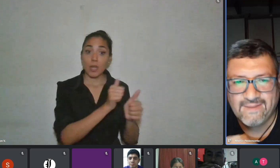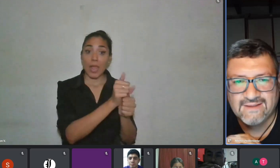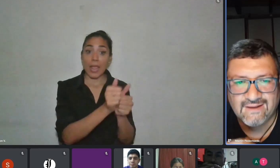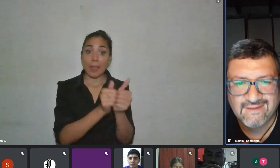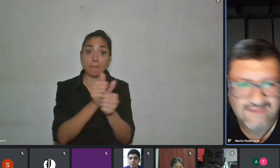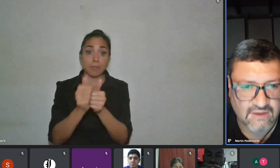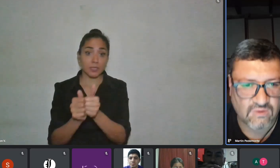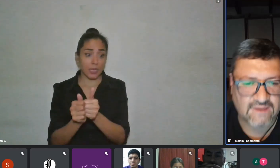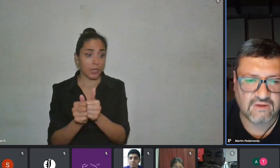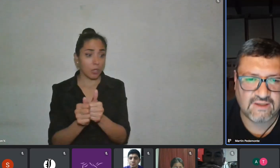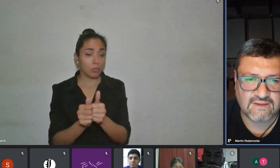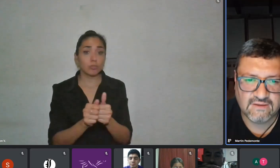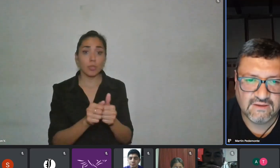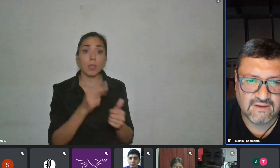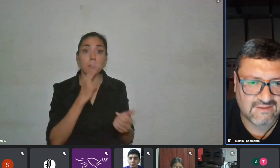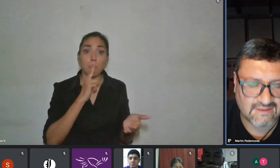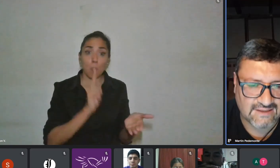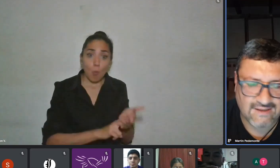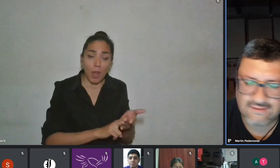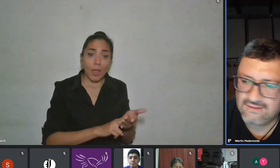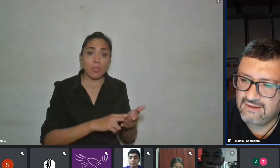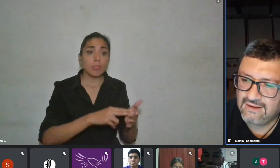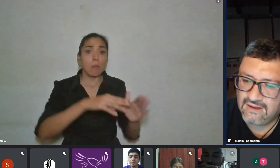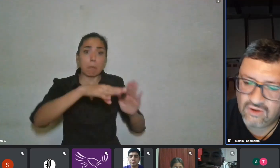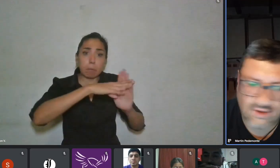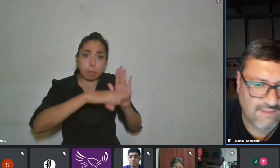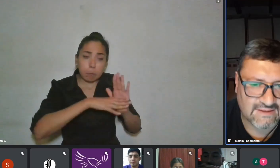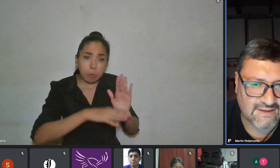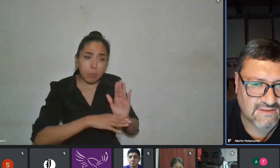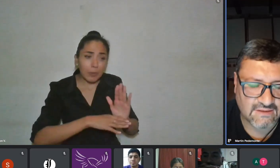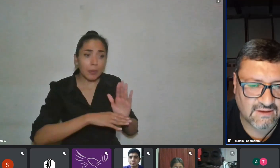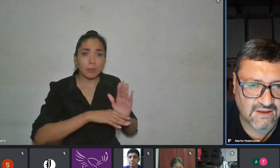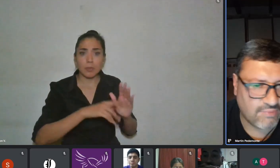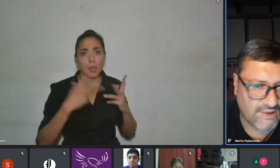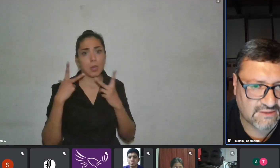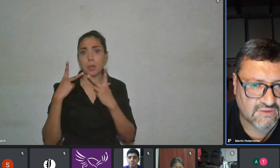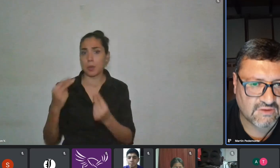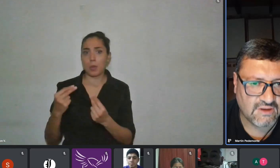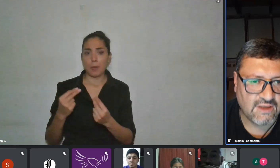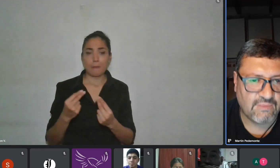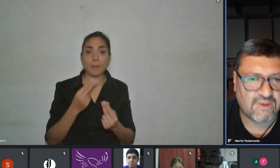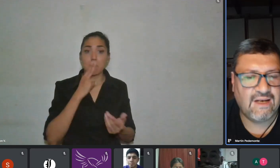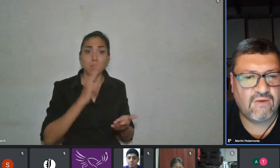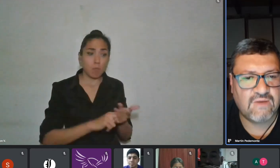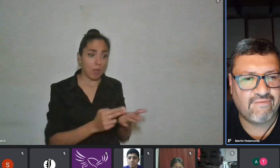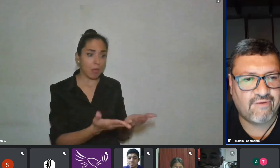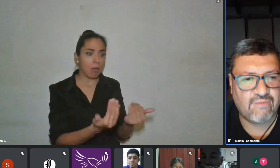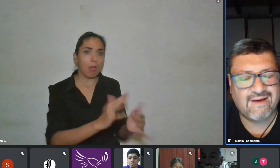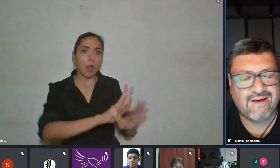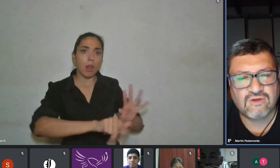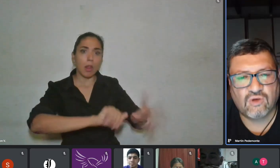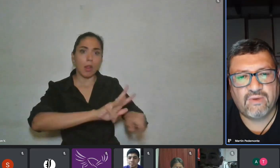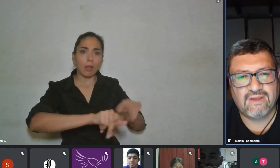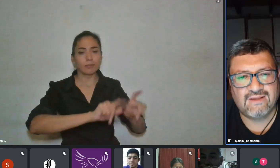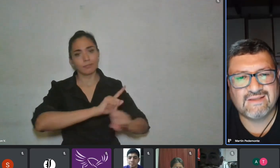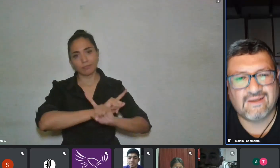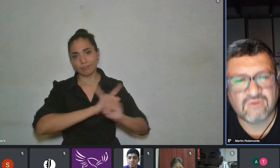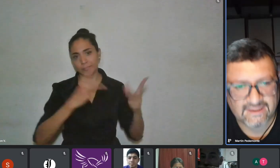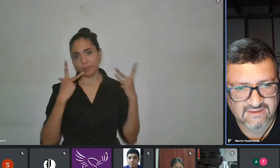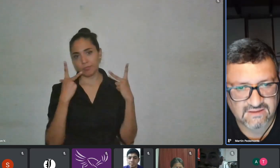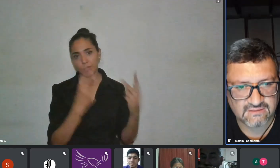y no le metas ni regulaciones estatales, no le metas impuestos, porque es la única forma en que ellos